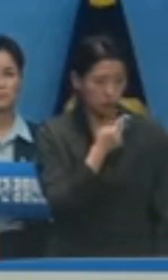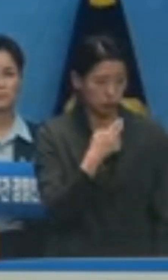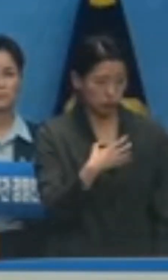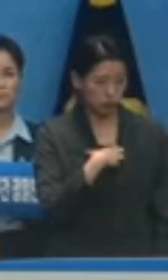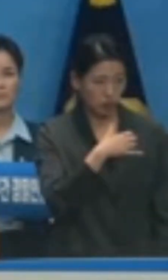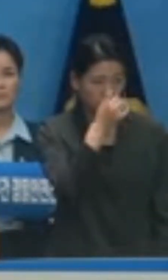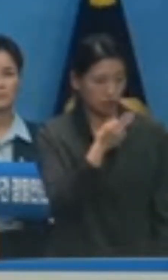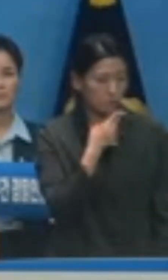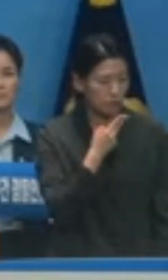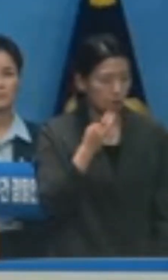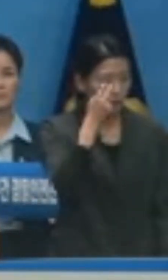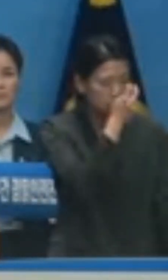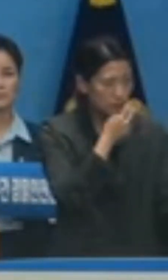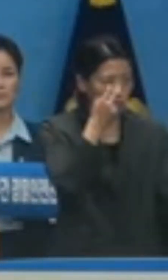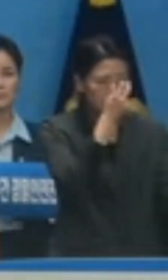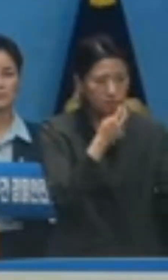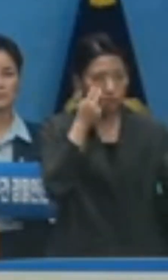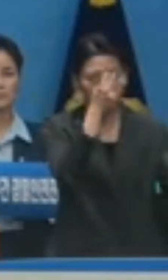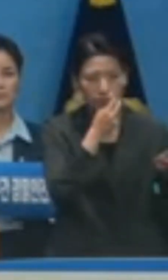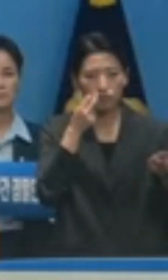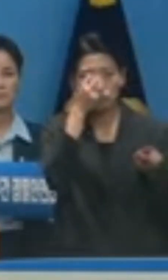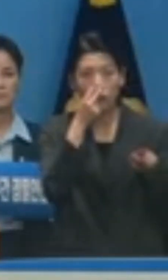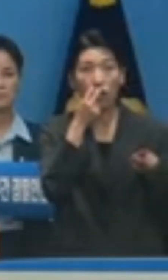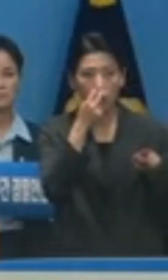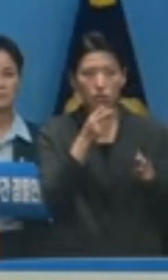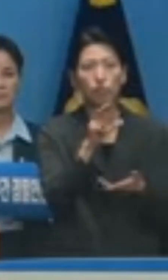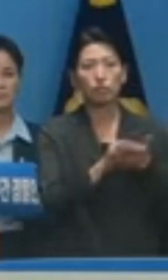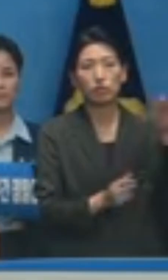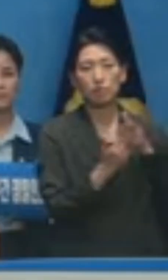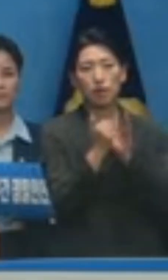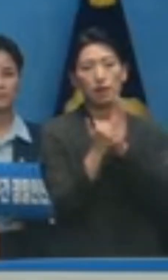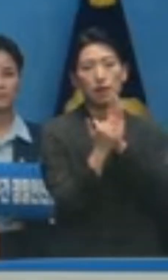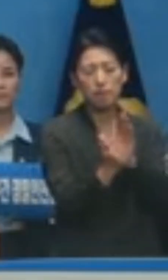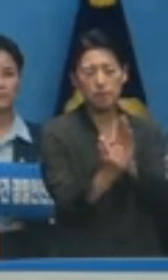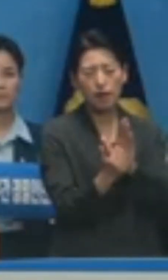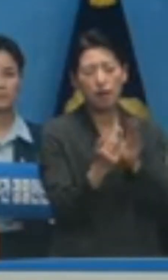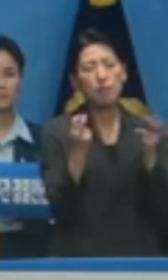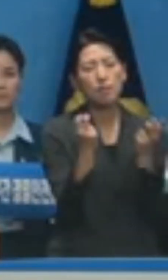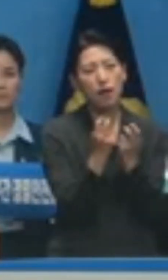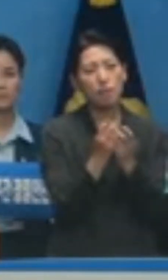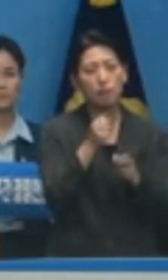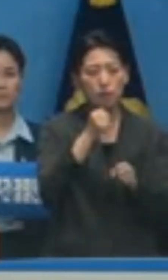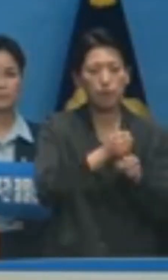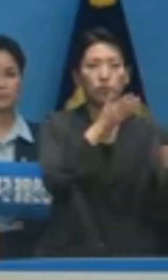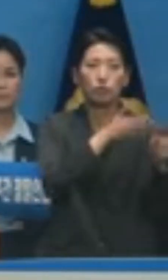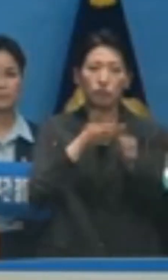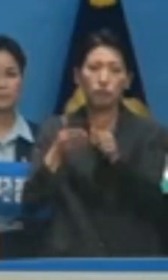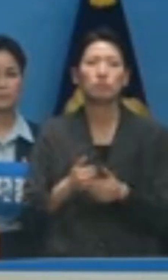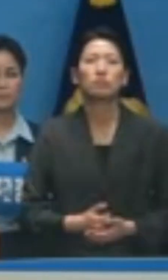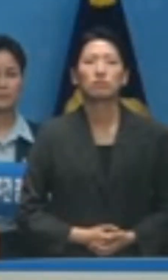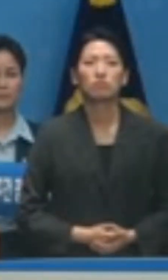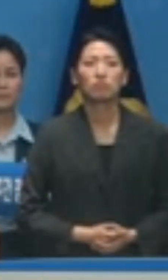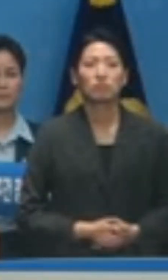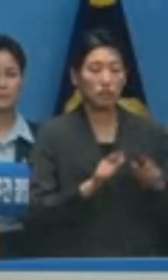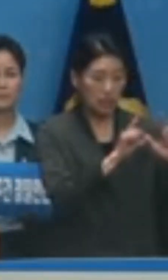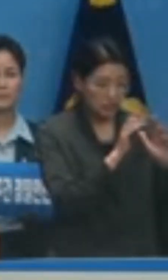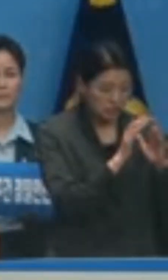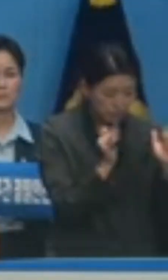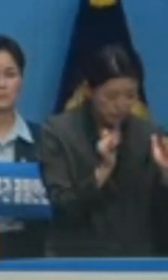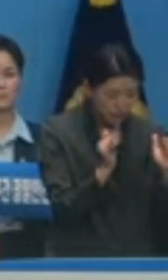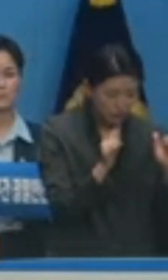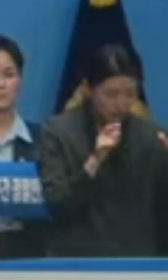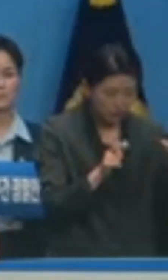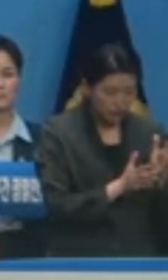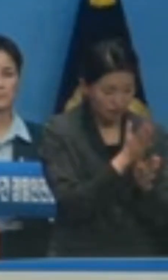안전진단과 이를 토대로 강력한 재발 방지 대책을 세워주십시오. 광명시는 시민의 생명과 안전을 지키기 위해